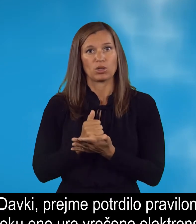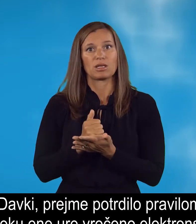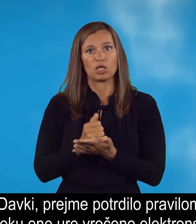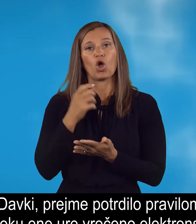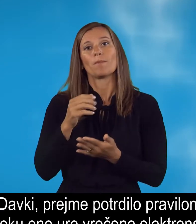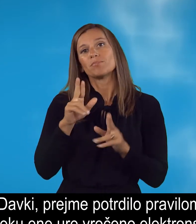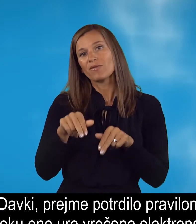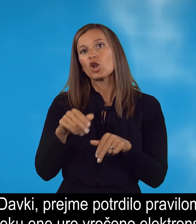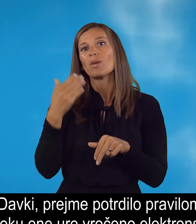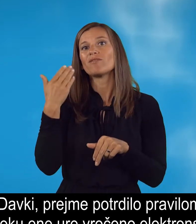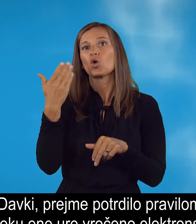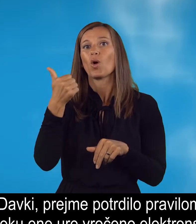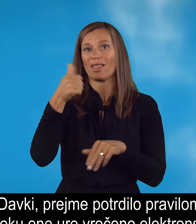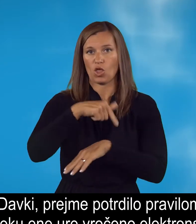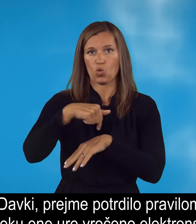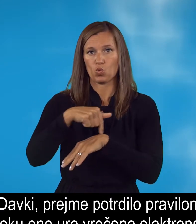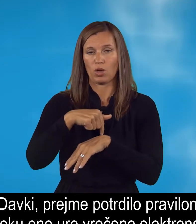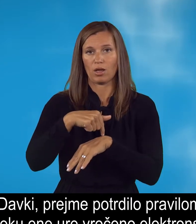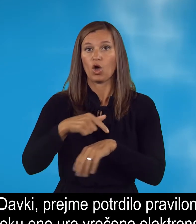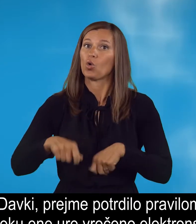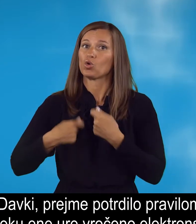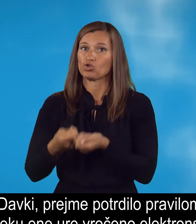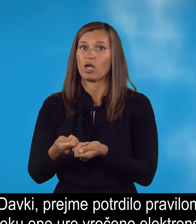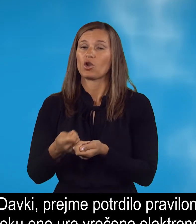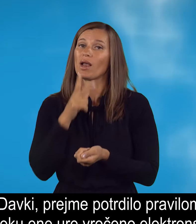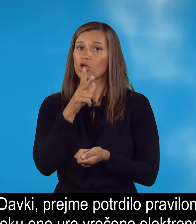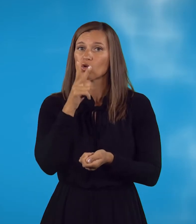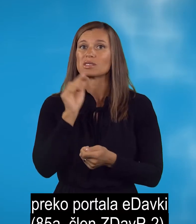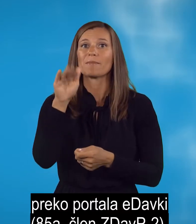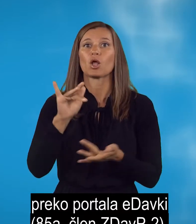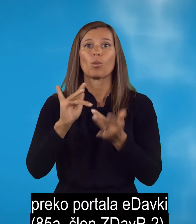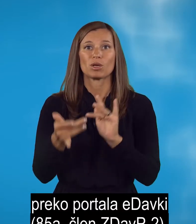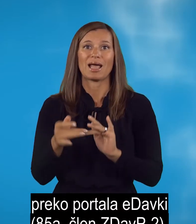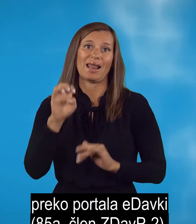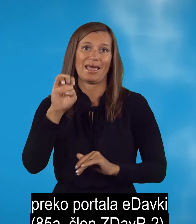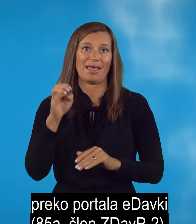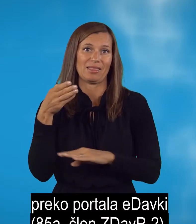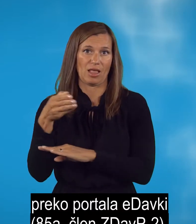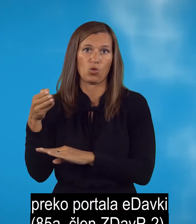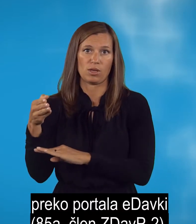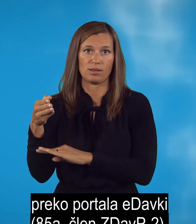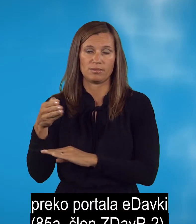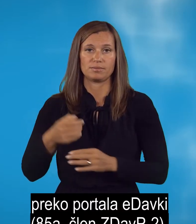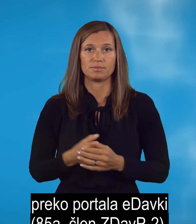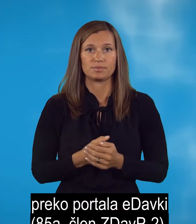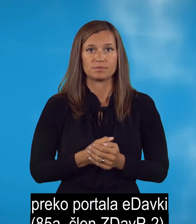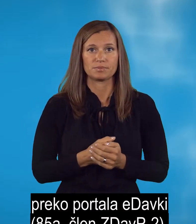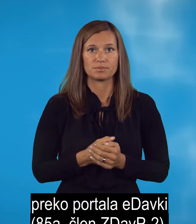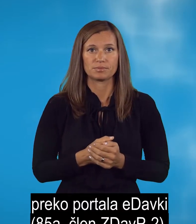potrdilo praviloma v roku 1 ure, vročeno elektronsko preko portala eDavki.